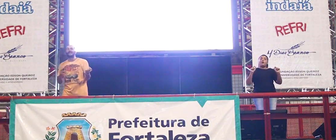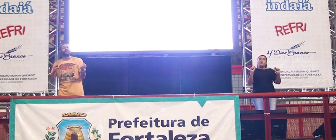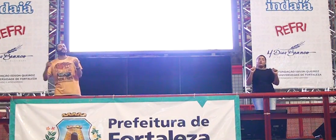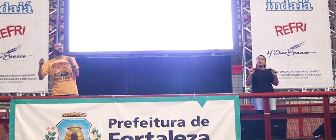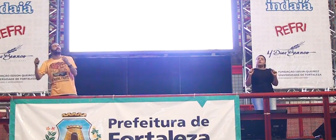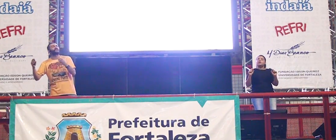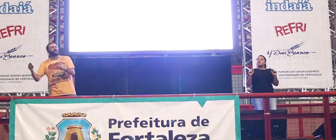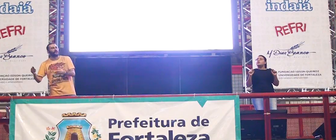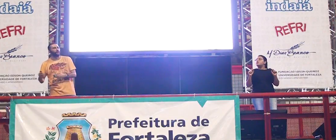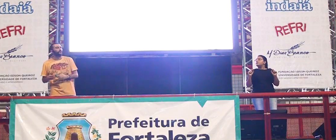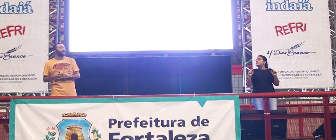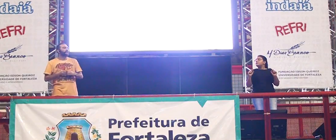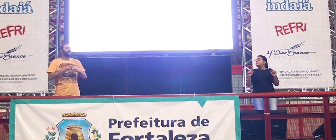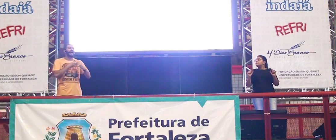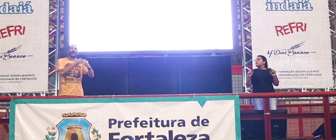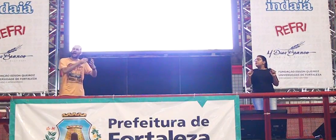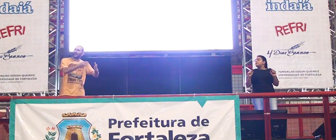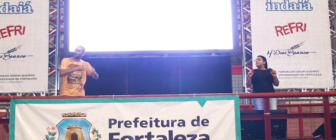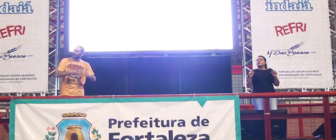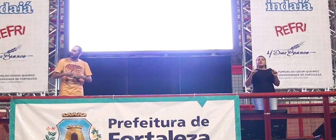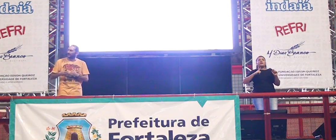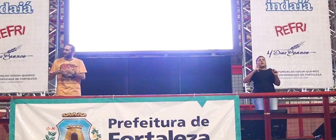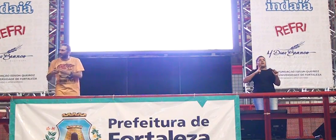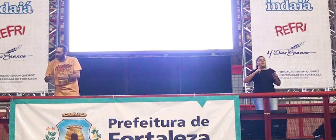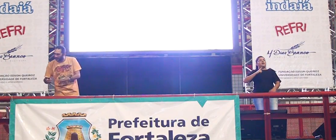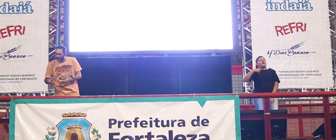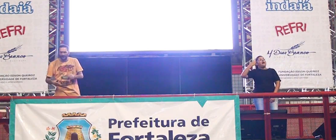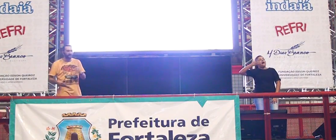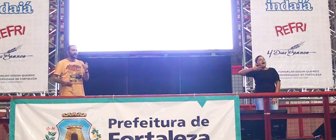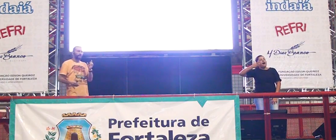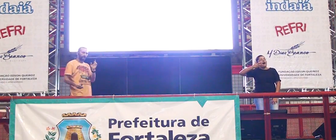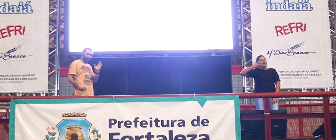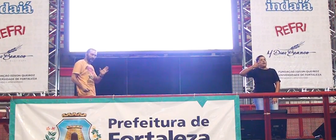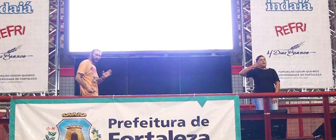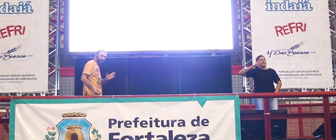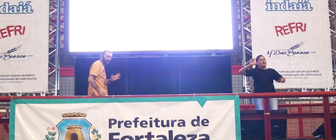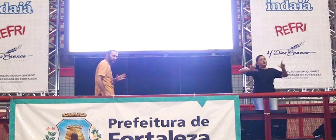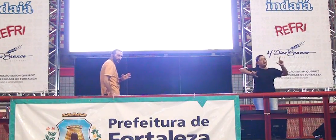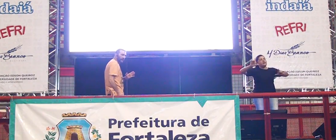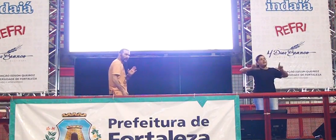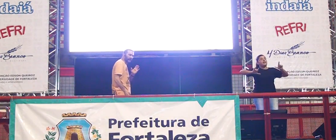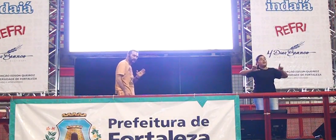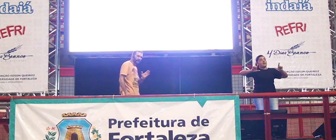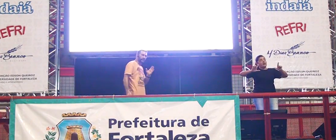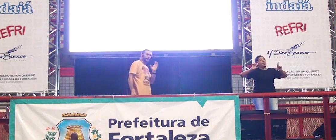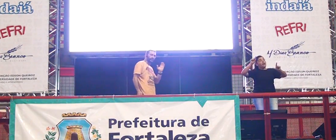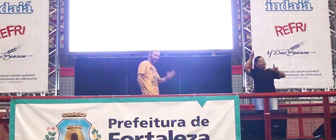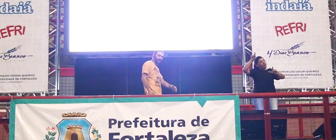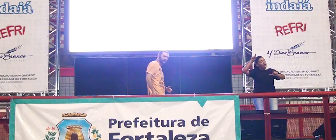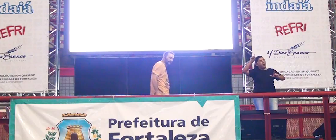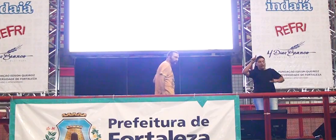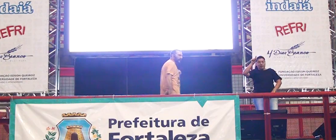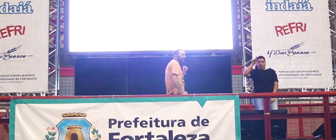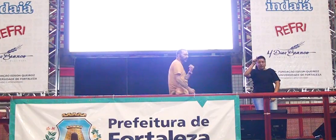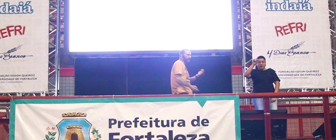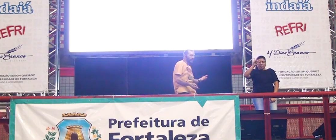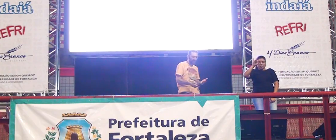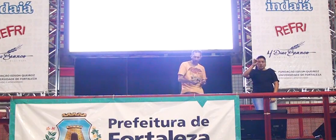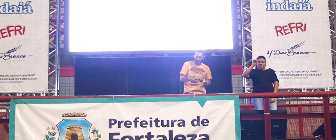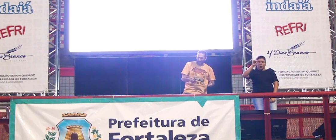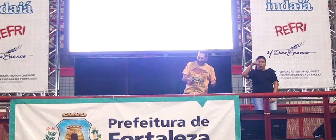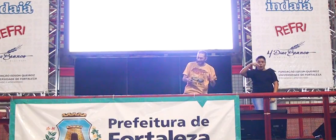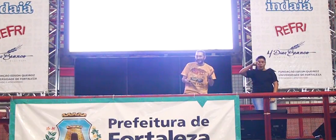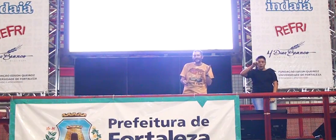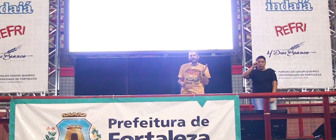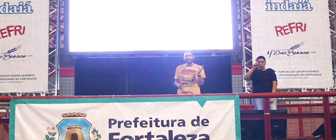a transmissão de rádio, de TVs, perfeito? Eis a importância da